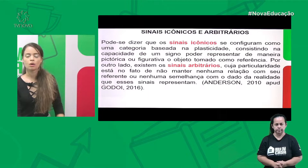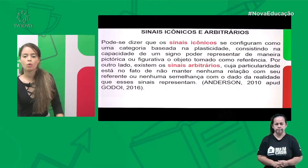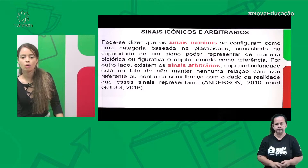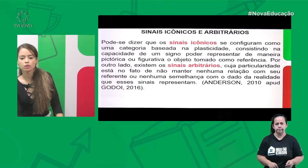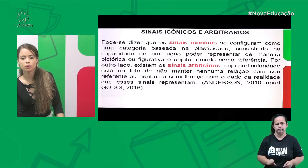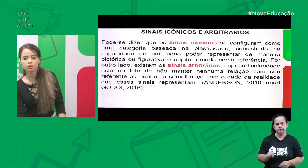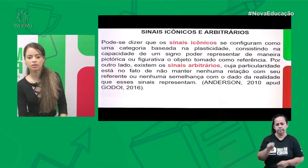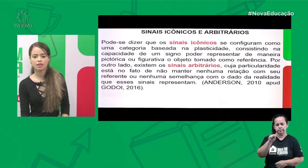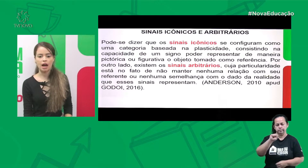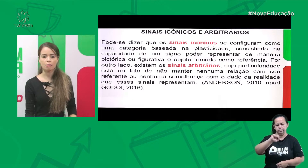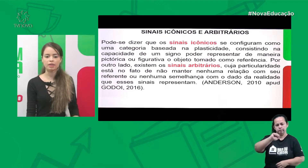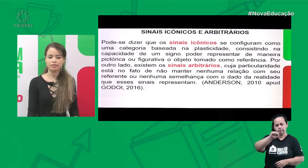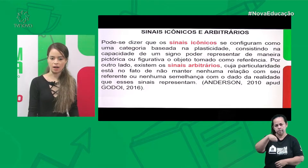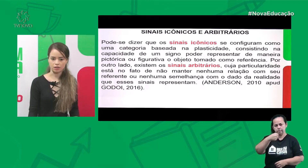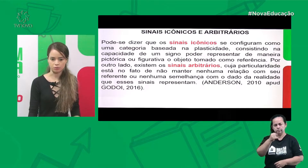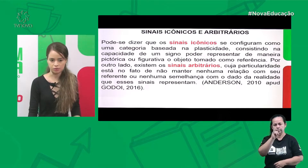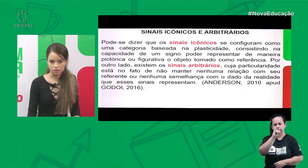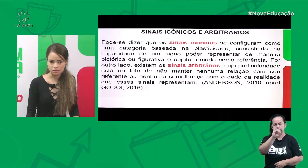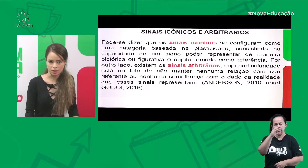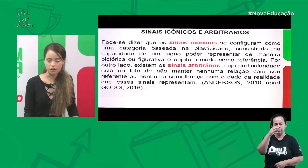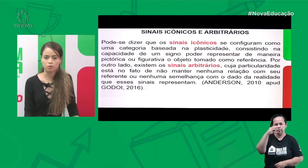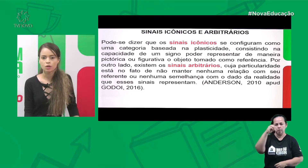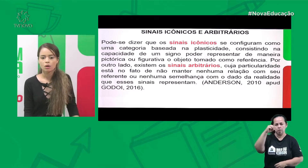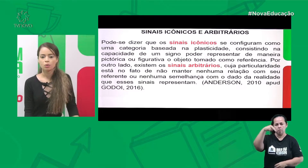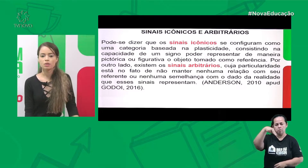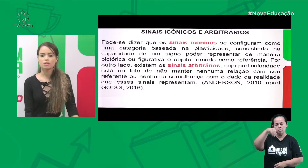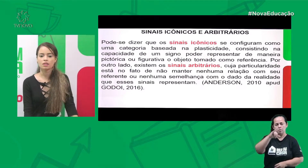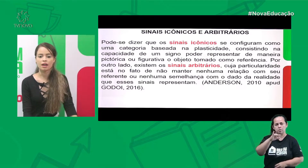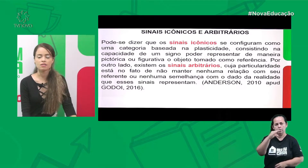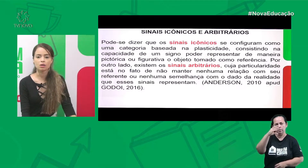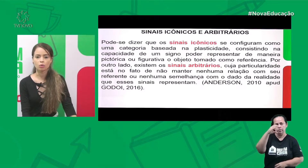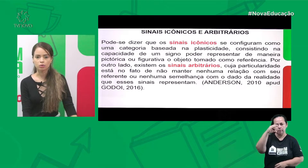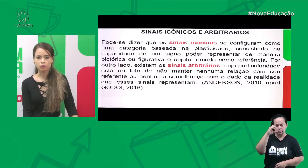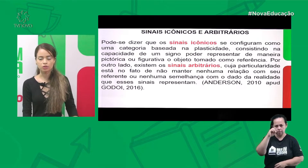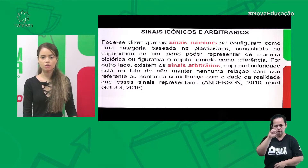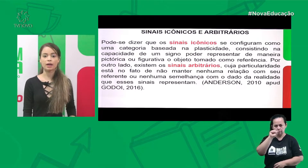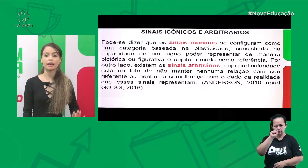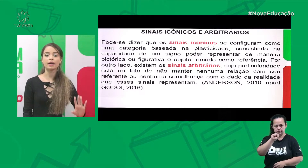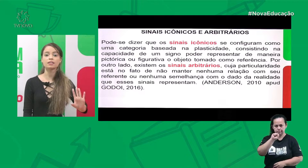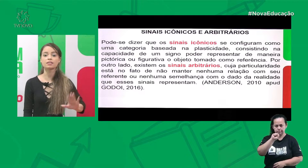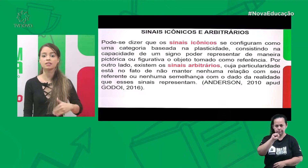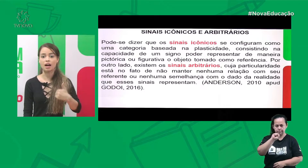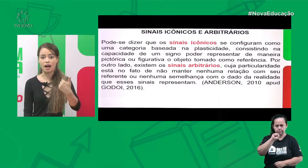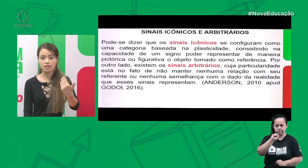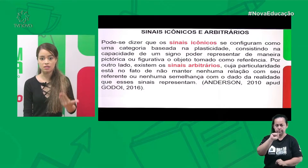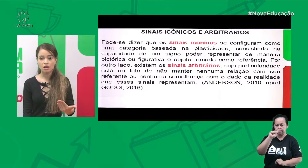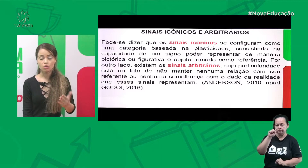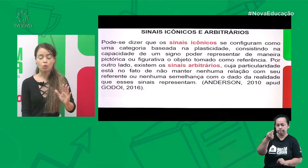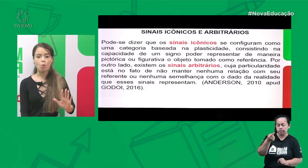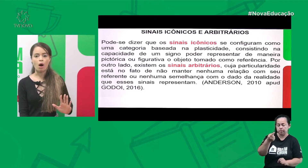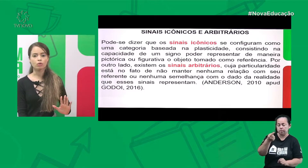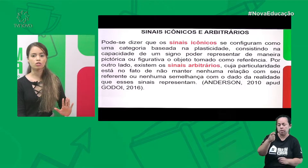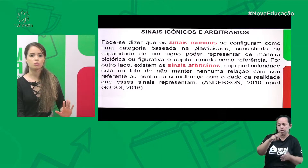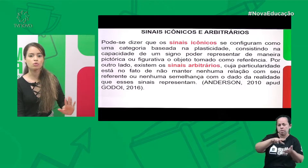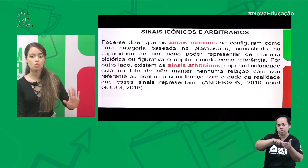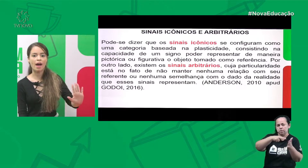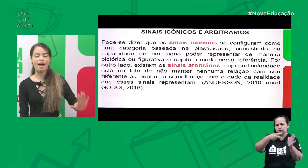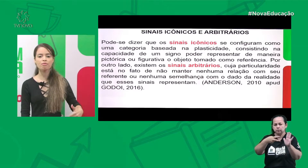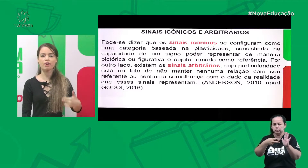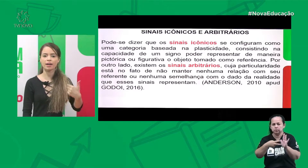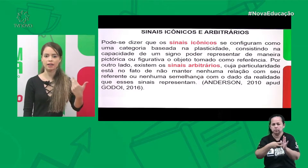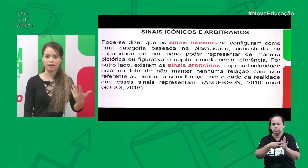Sinais icônicos e arbitrários, certo? Os sinais icônicos são aqueles sinais no qual nós temos